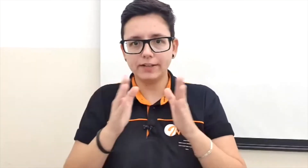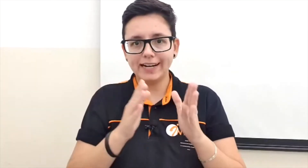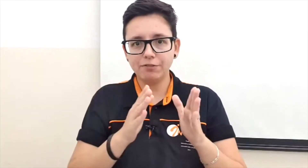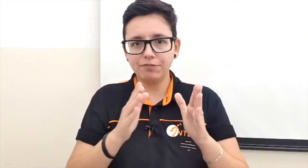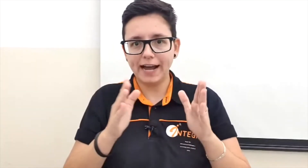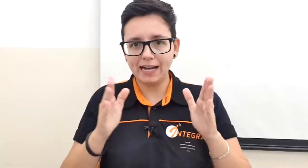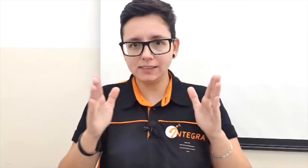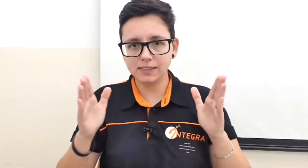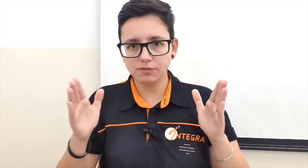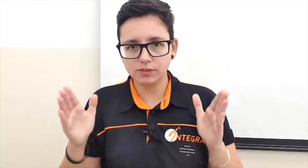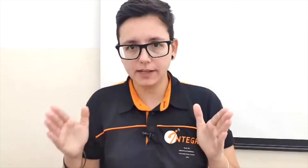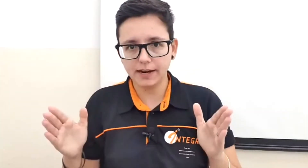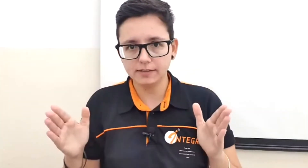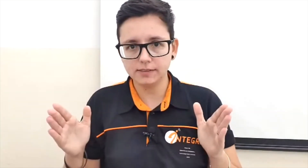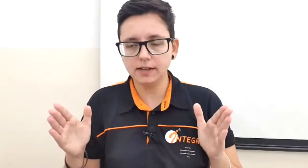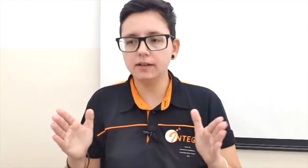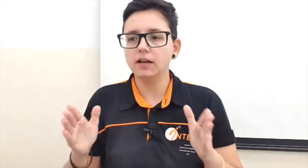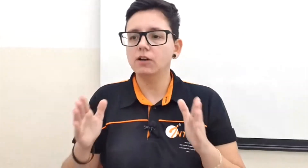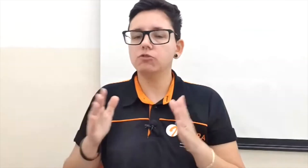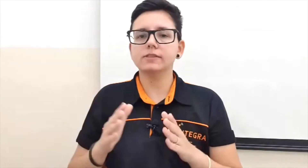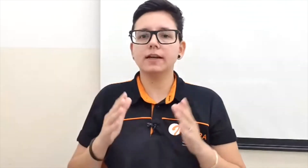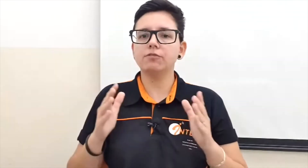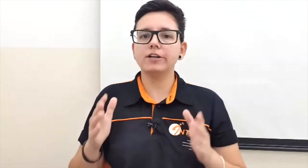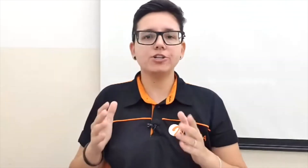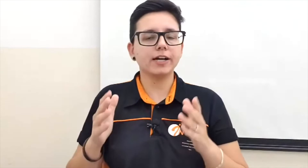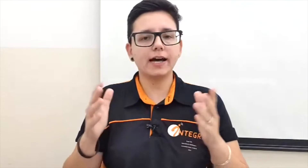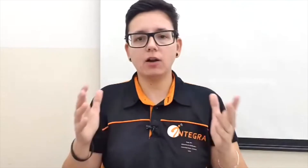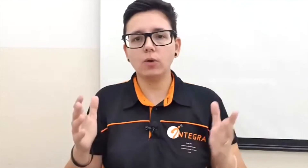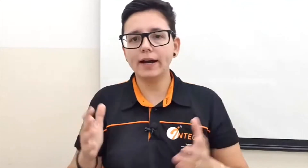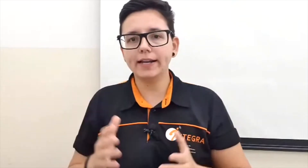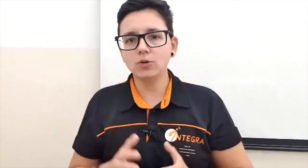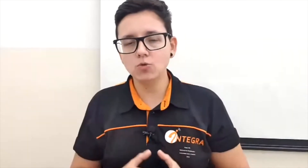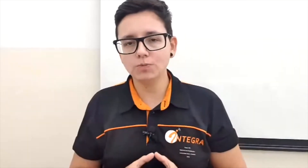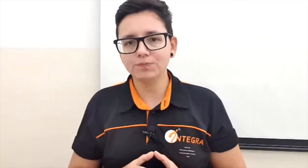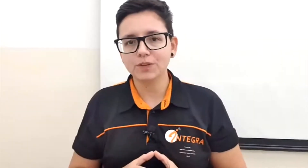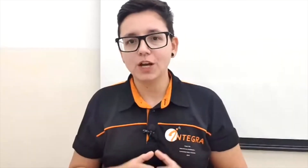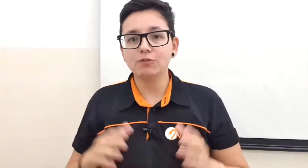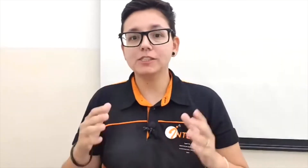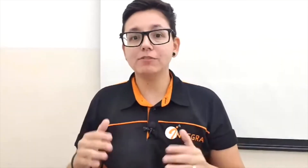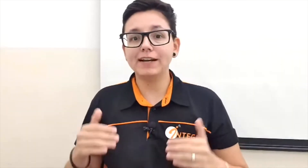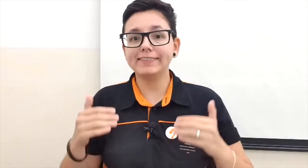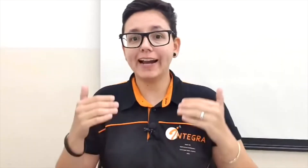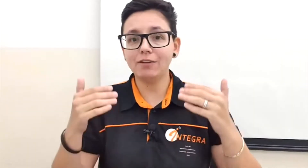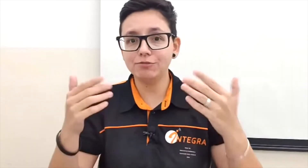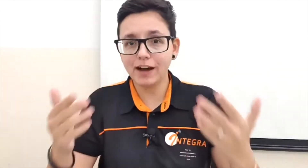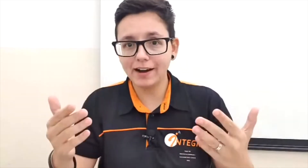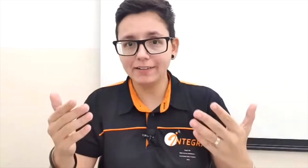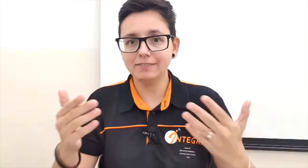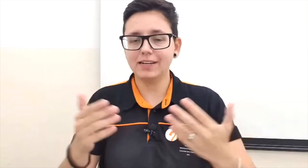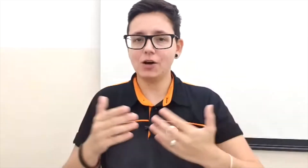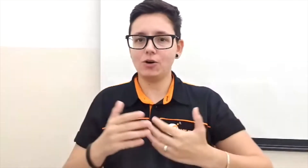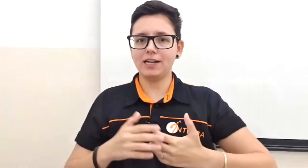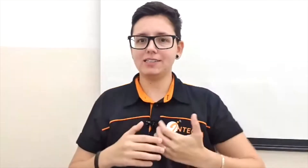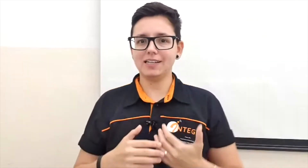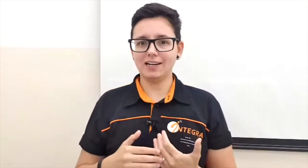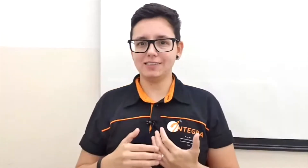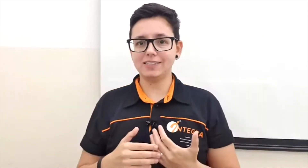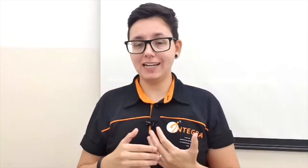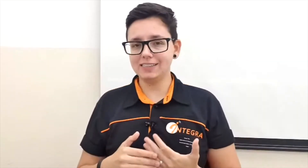da frase que você quer dizer, você não vai chegar a lugar nenhum. Você vai travar na hora de